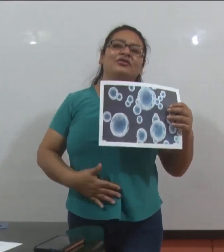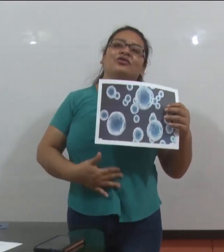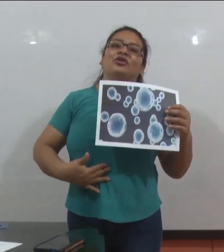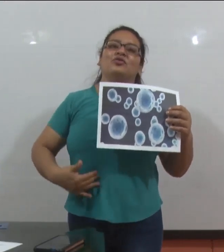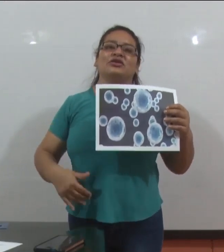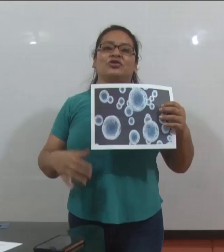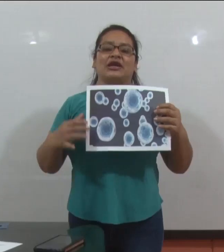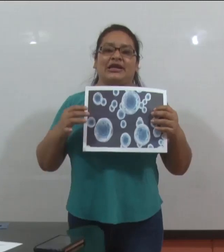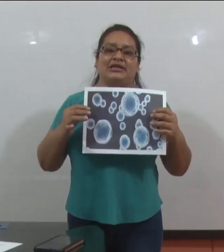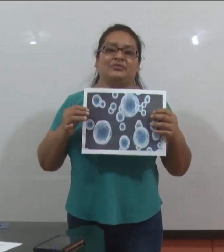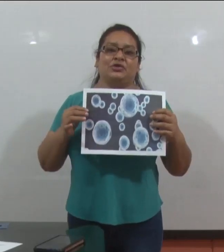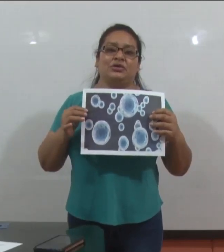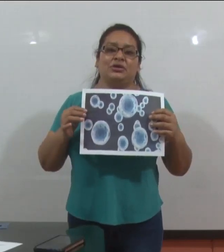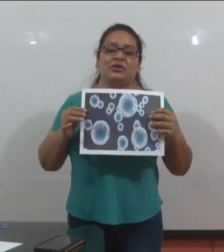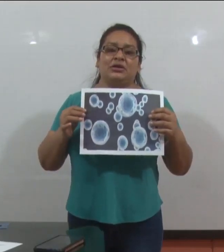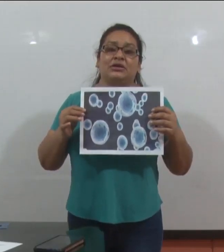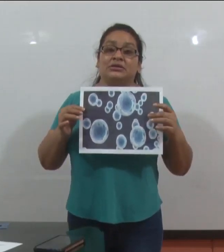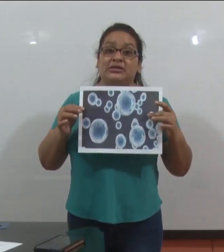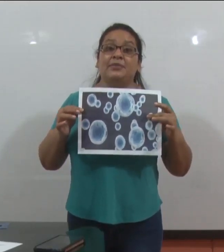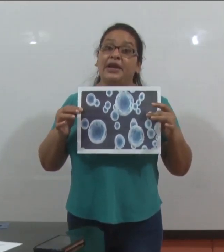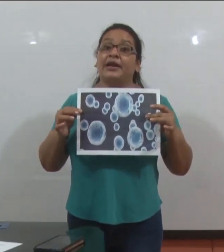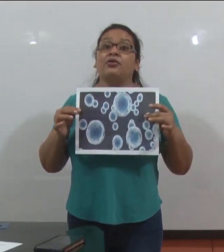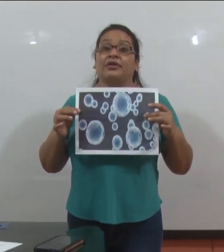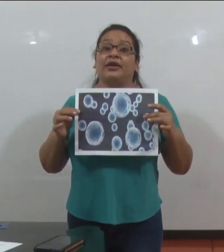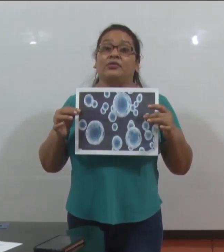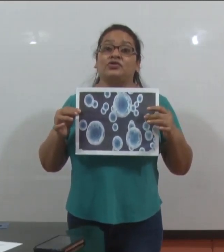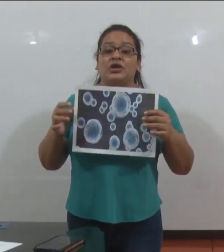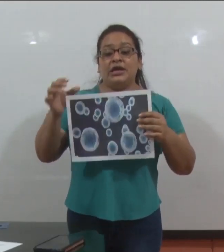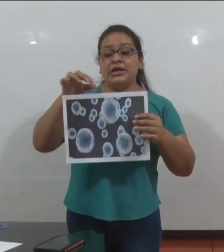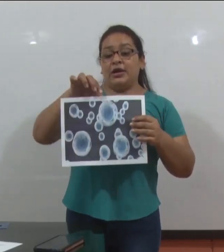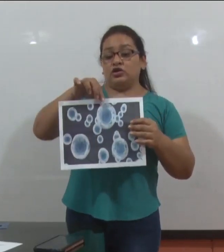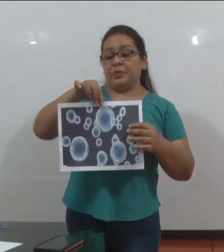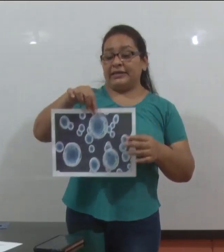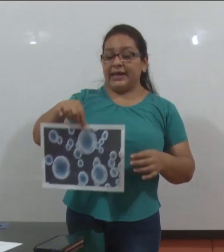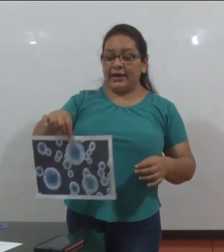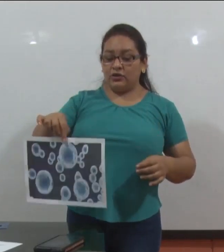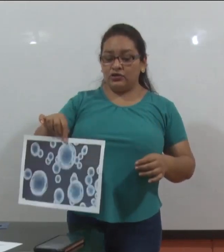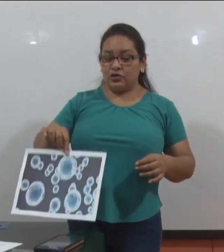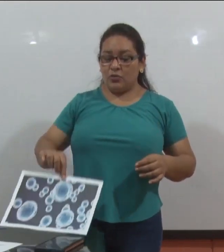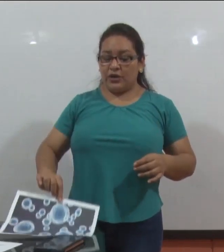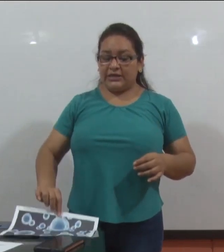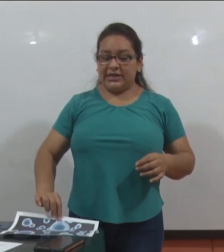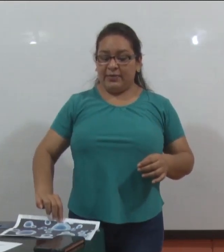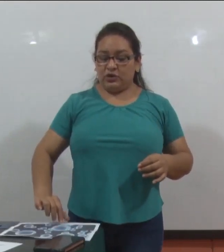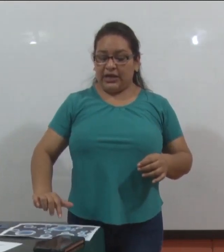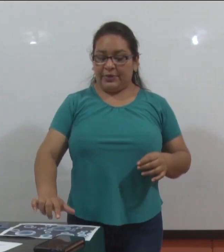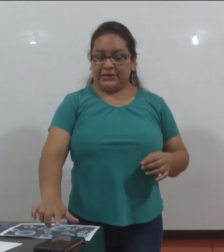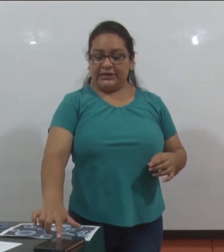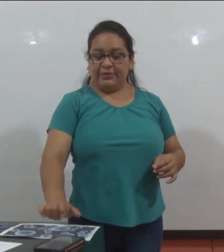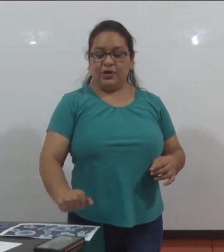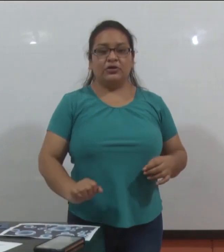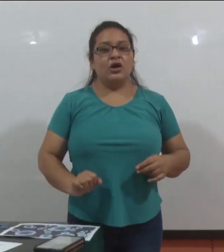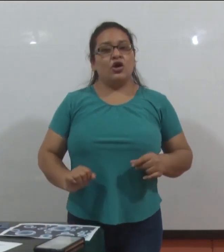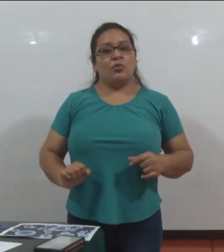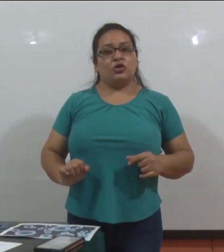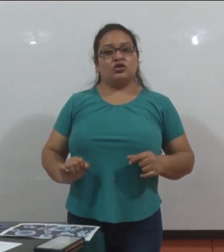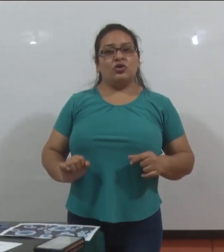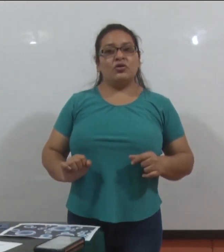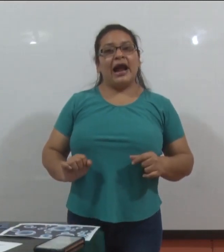dentro de nuestro organismo. Siempre recordemos. Y en los pantanos, como decíamos al principio, como son